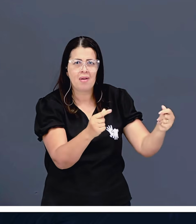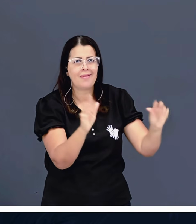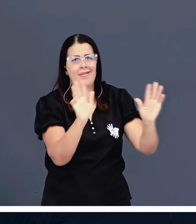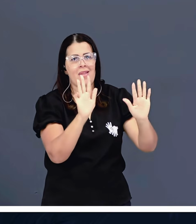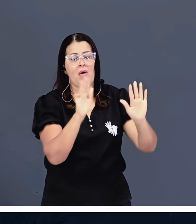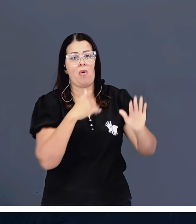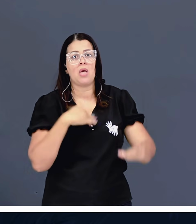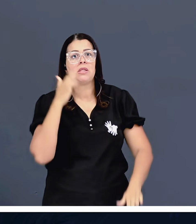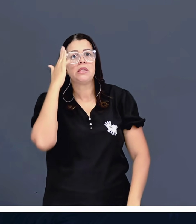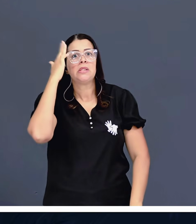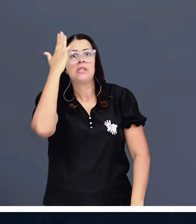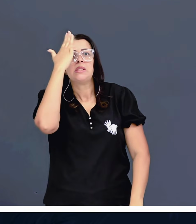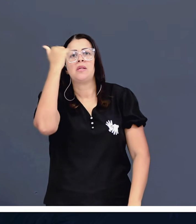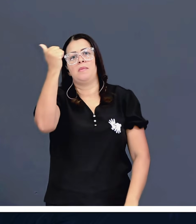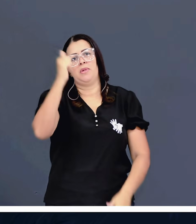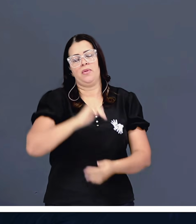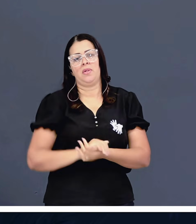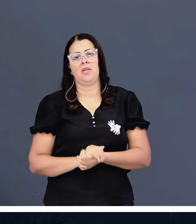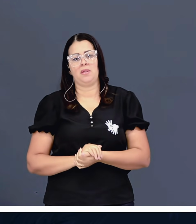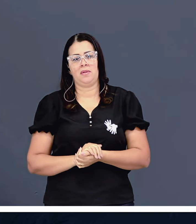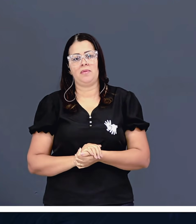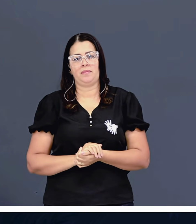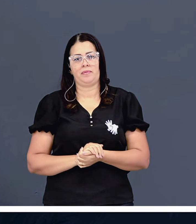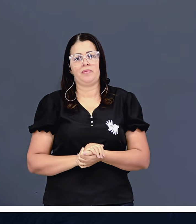É discernimento e sabedoria.